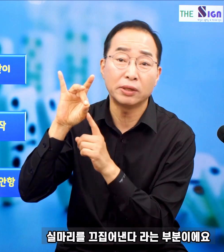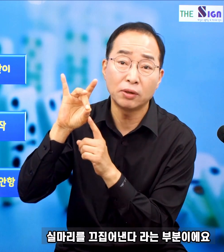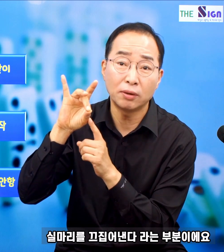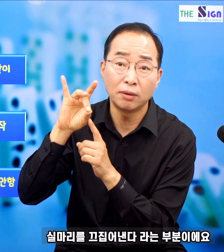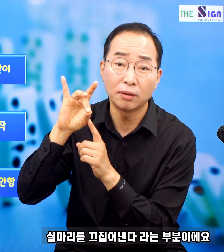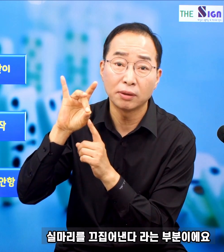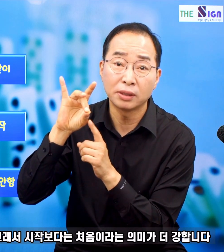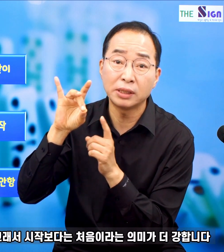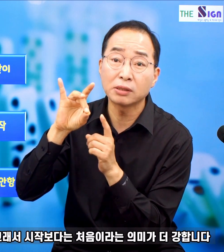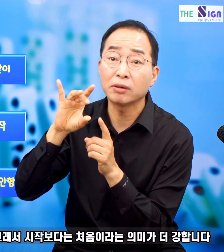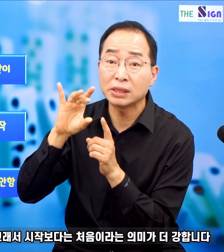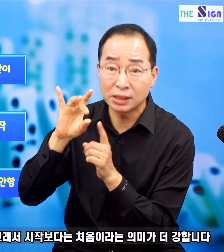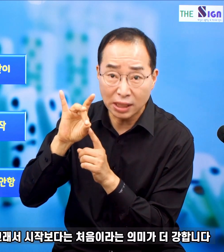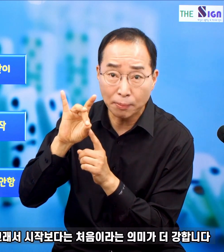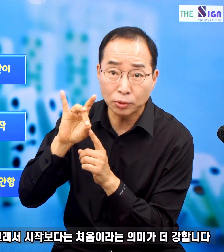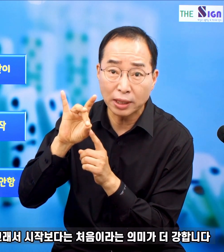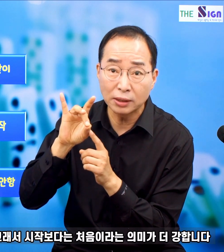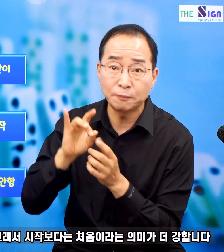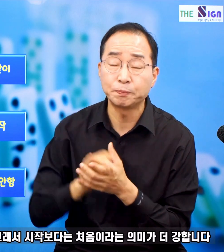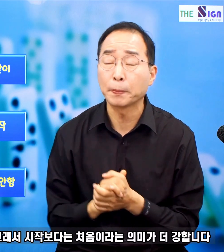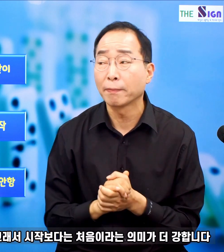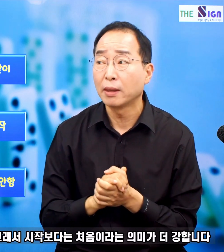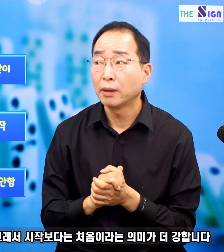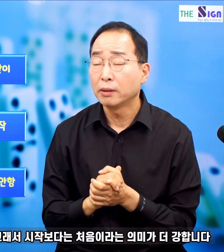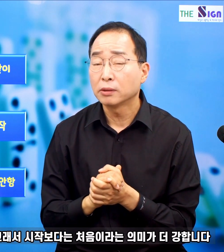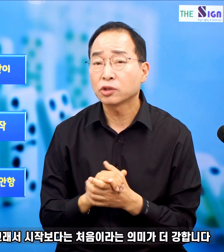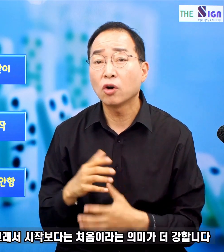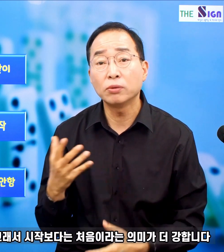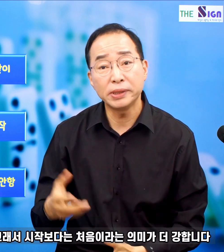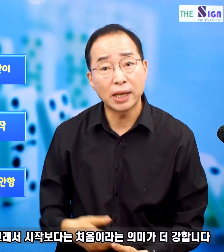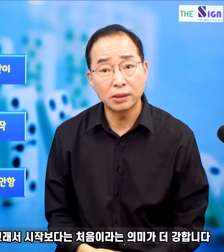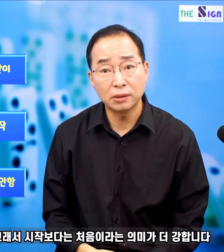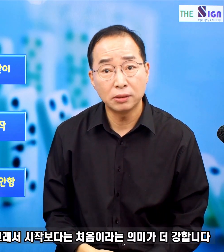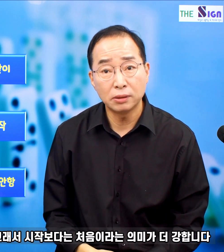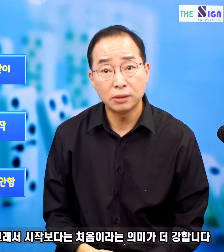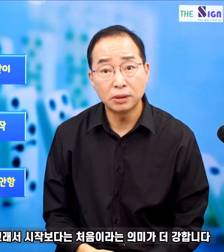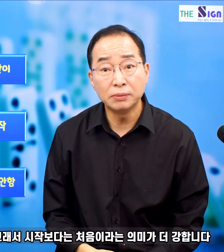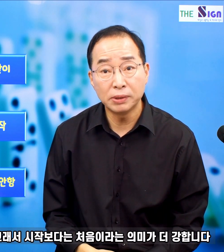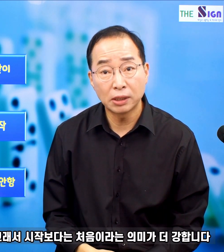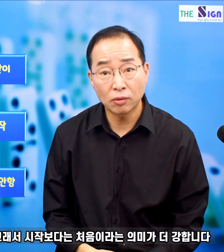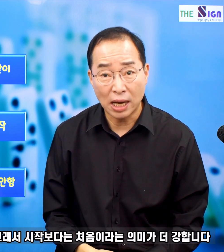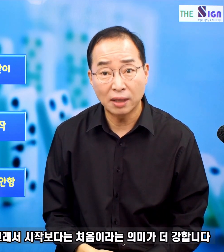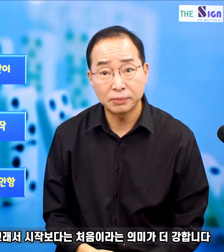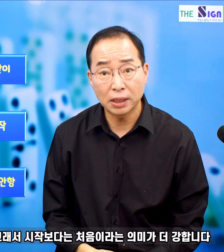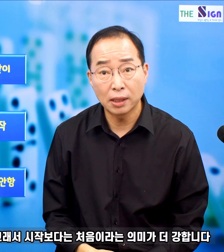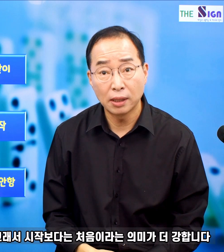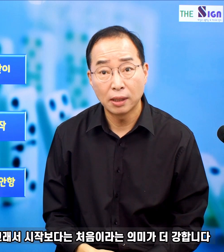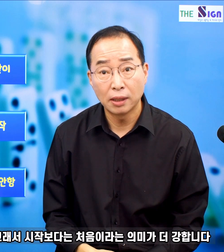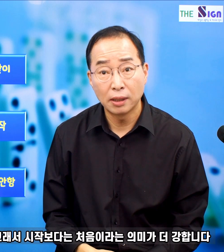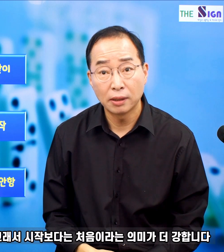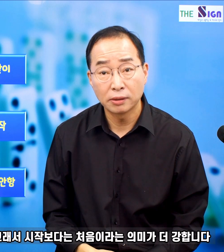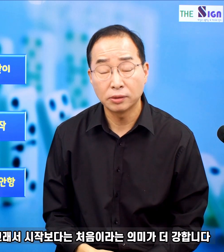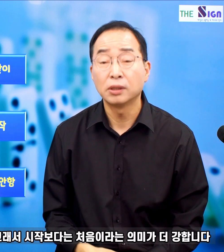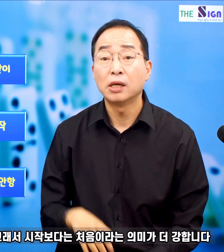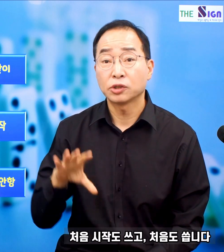부분이에요. 그래서 시작보다는 처음이라는 의미가 더 강합니다. 그